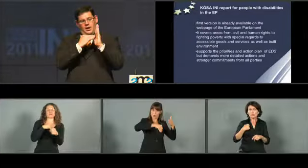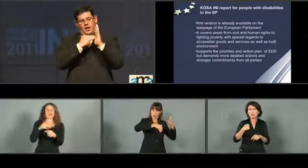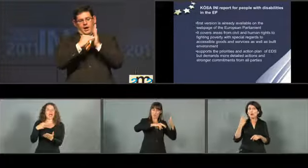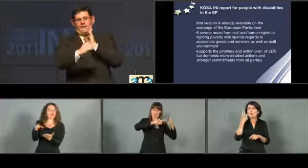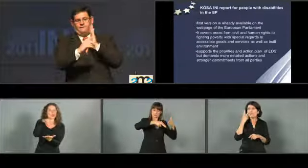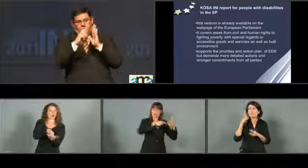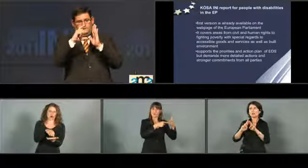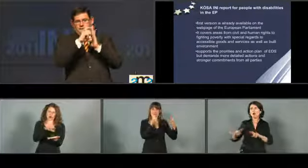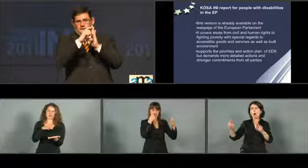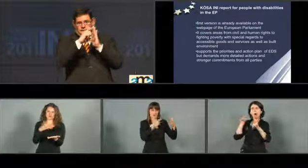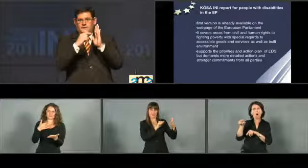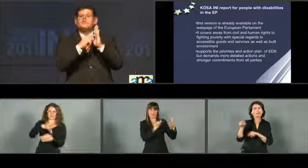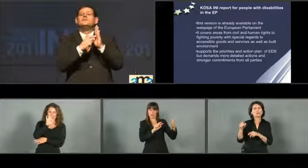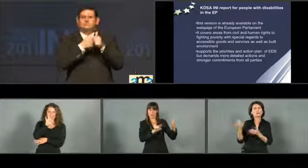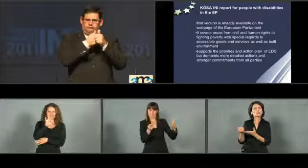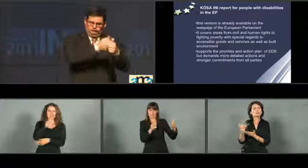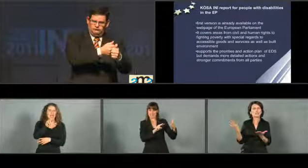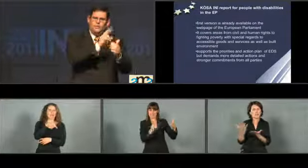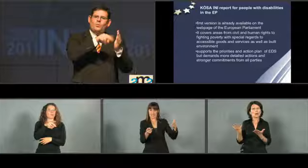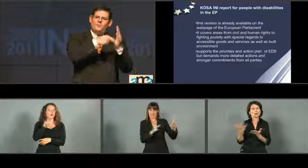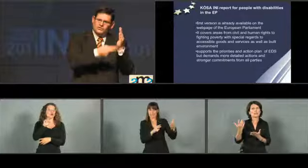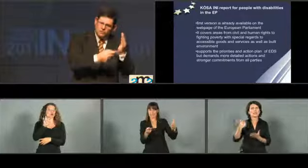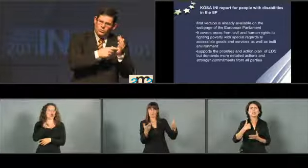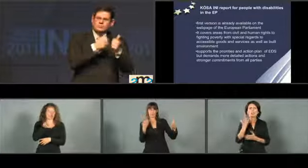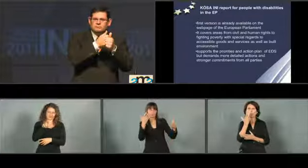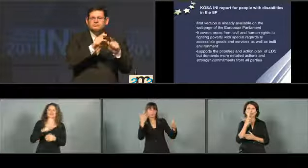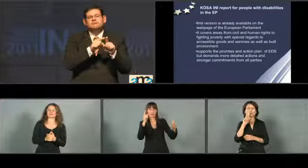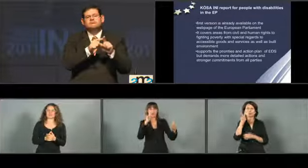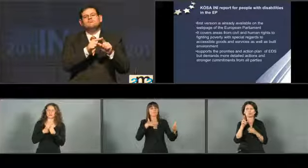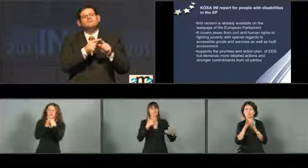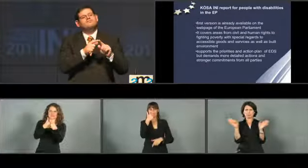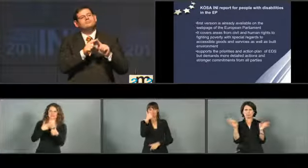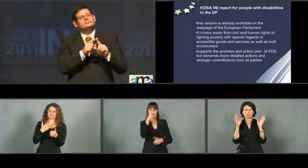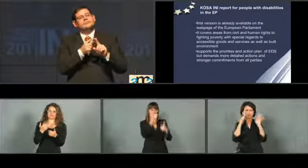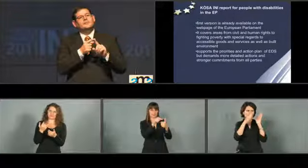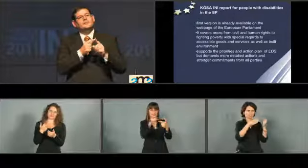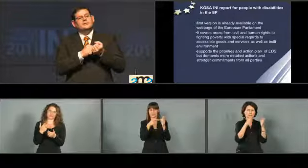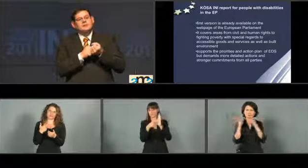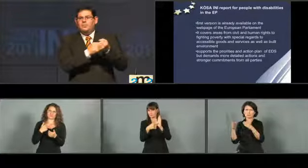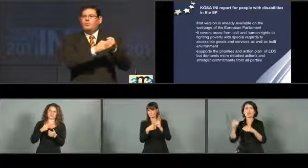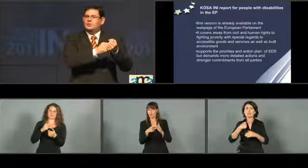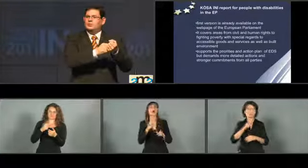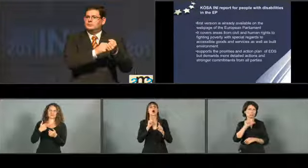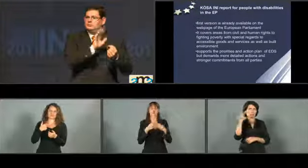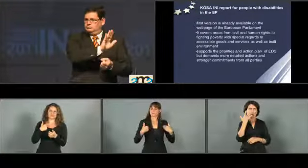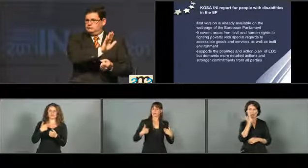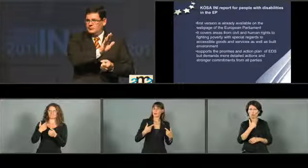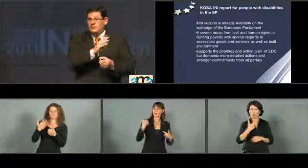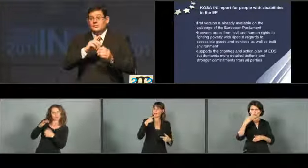sur deux choses, suivre deux choses. Être rapporteur déjà,